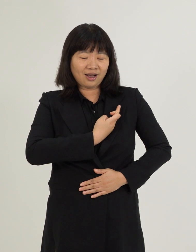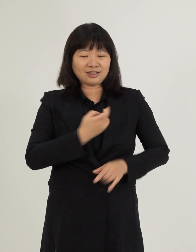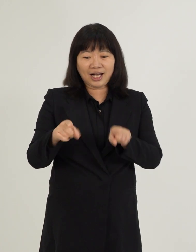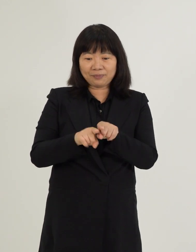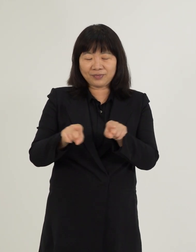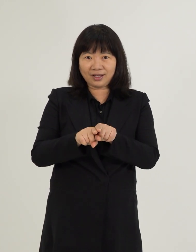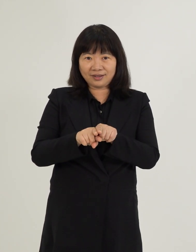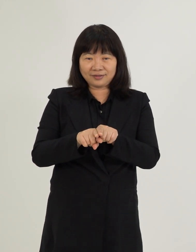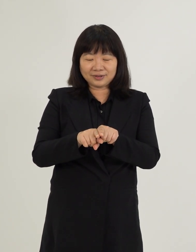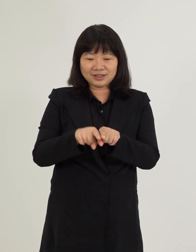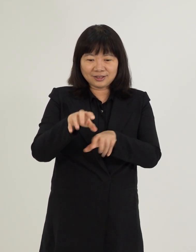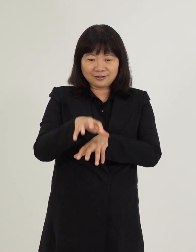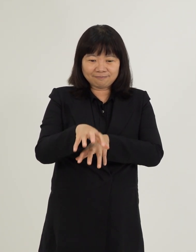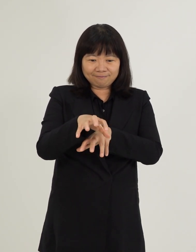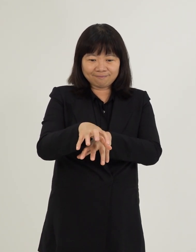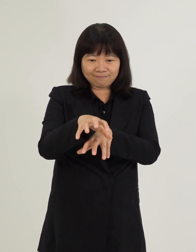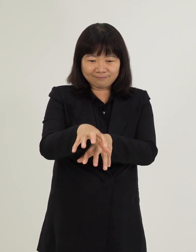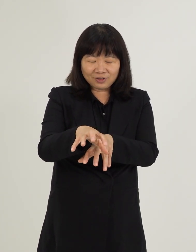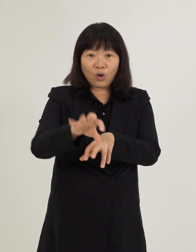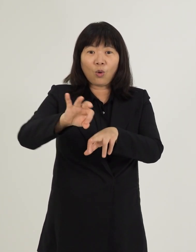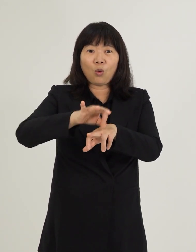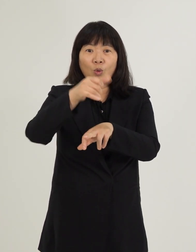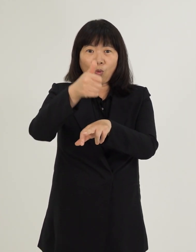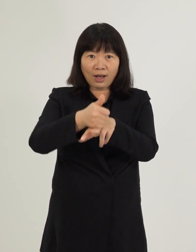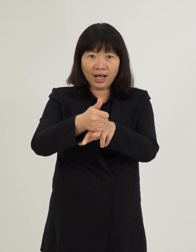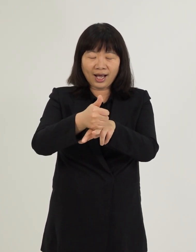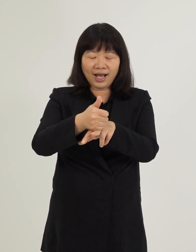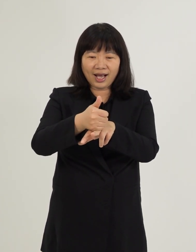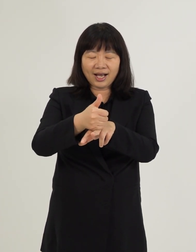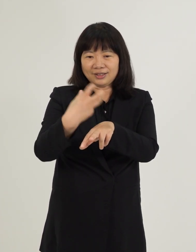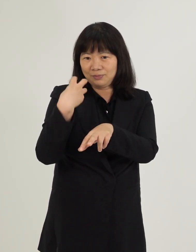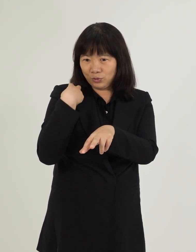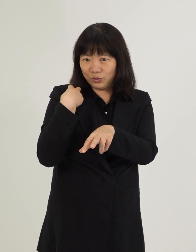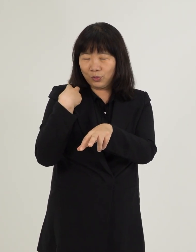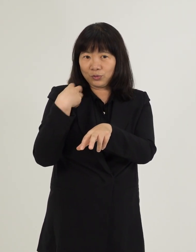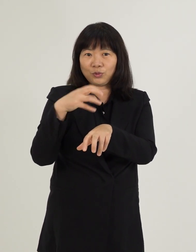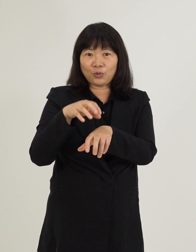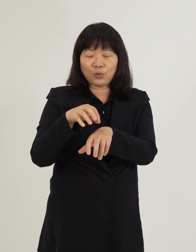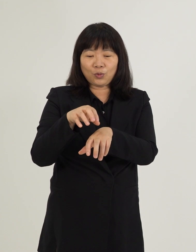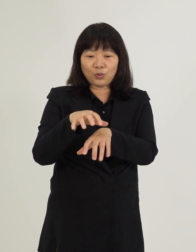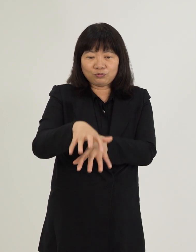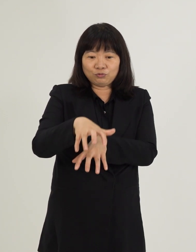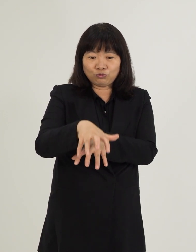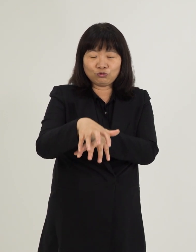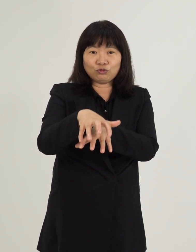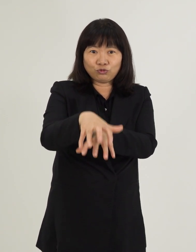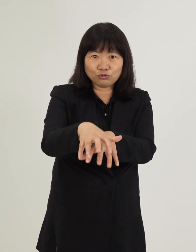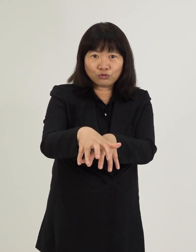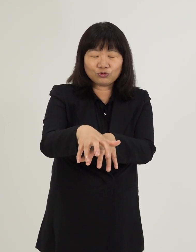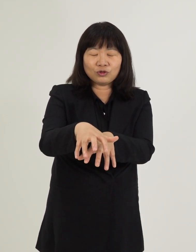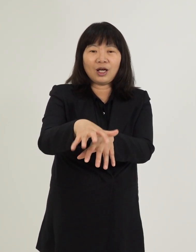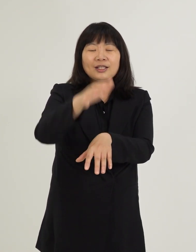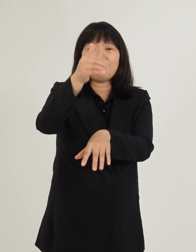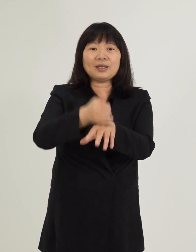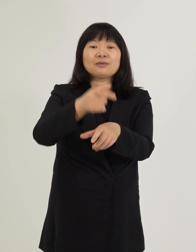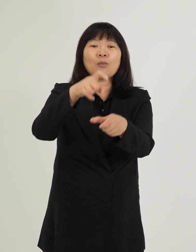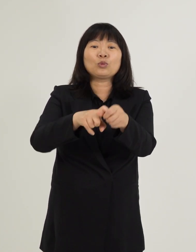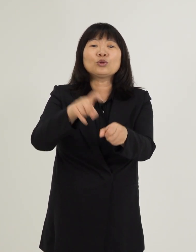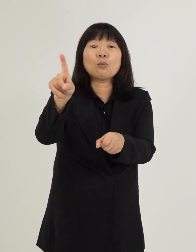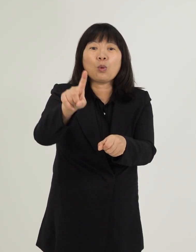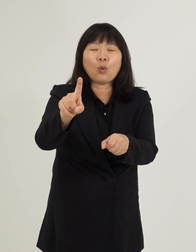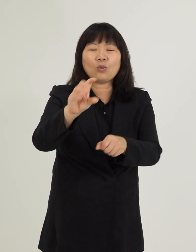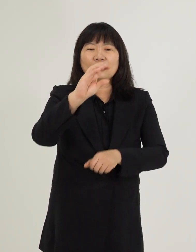행렬은 십자가를 지시는 목적으로 지금 꾸준히 한 걸음 한